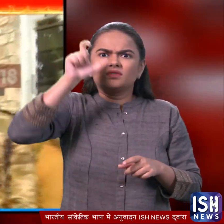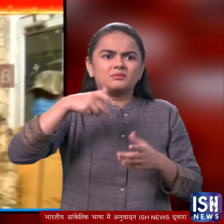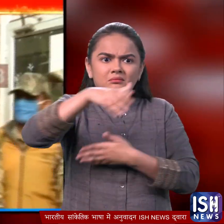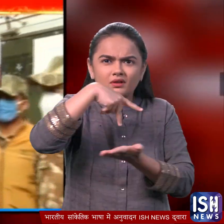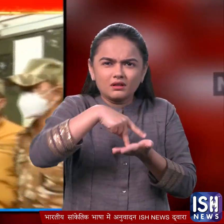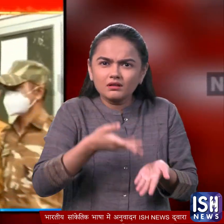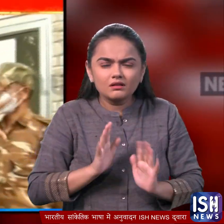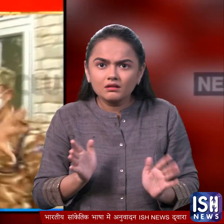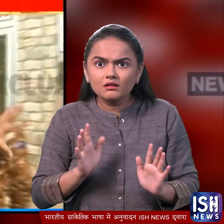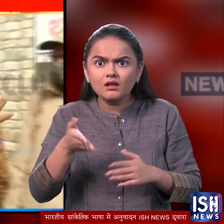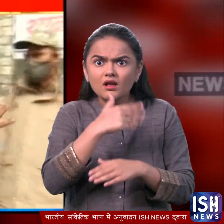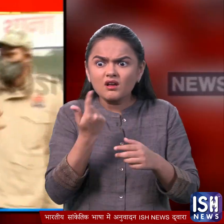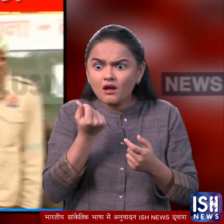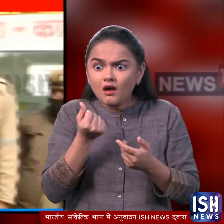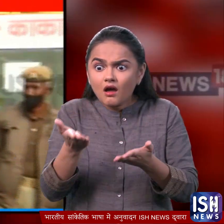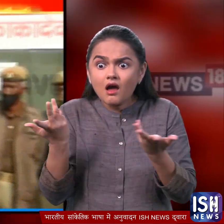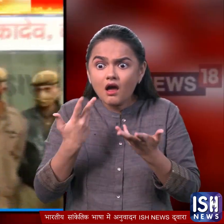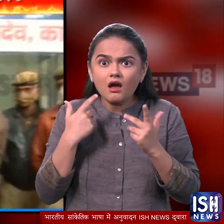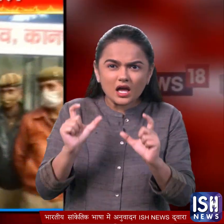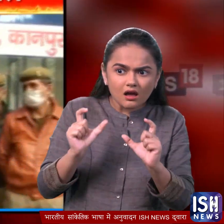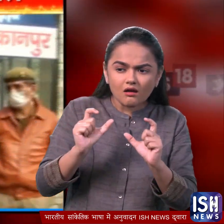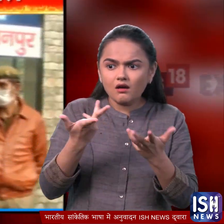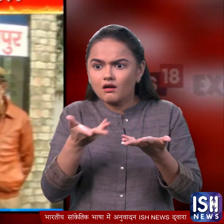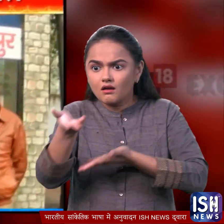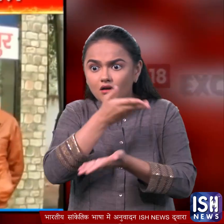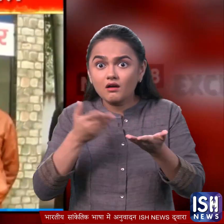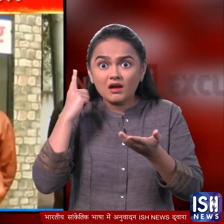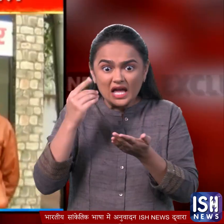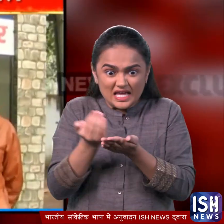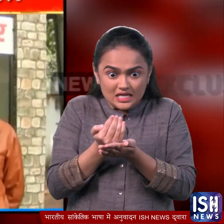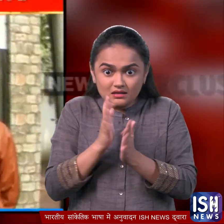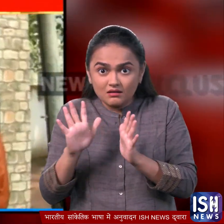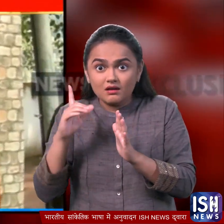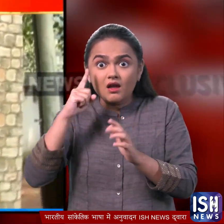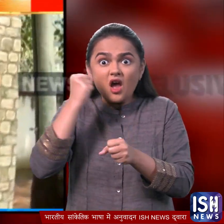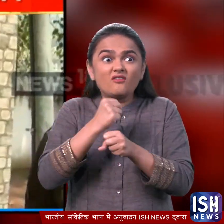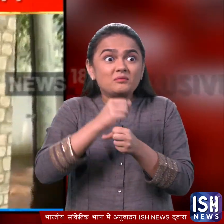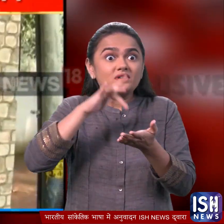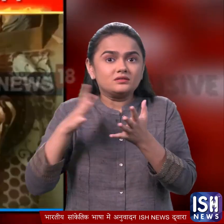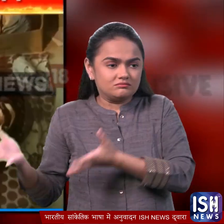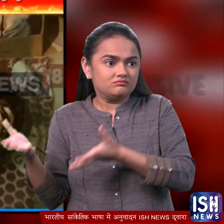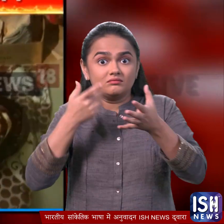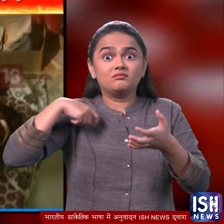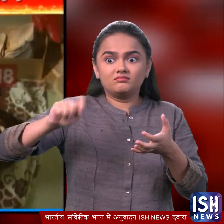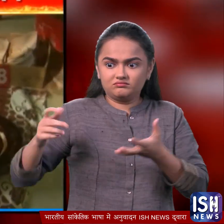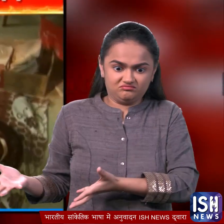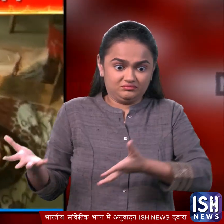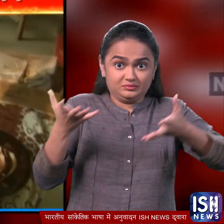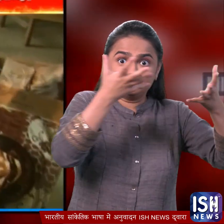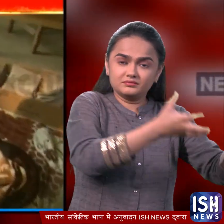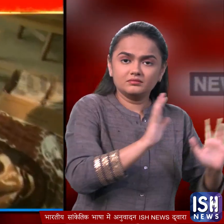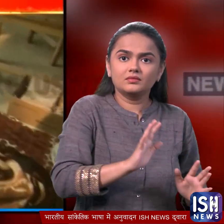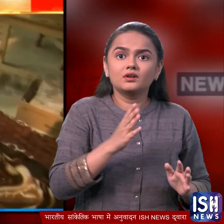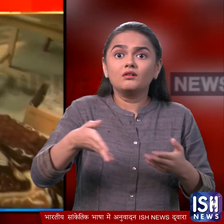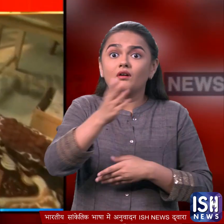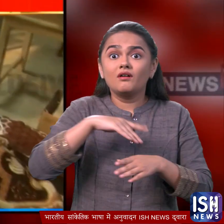खड़े हैं, बल्कि इस धन कुबेर की सुरक्षा में है कि ताकि इसे सुरक्षित न्यायालय पहुंचाया जा सके। थाने में पीयूष जैन के